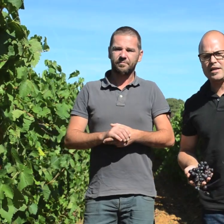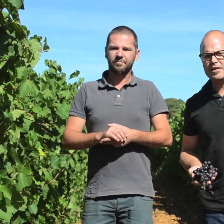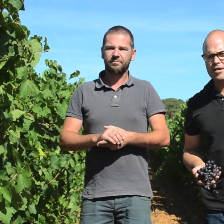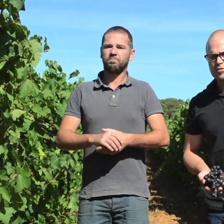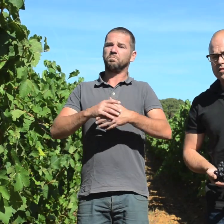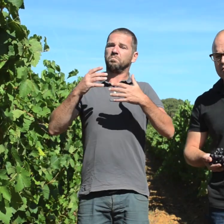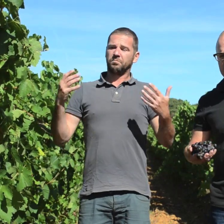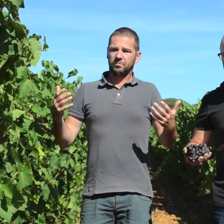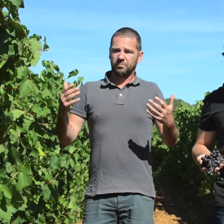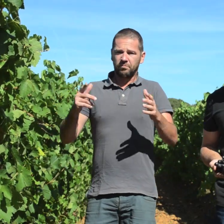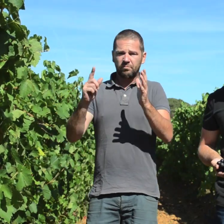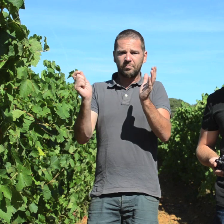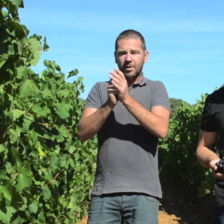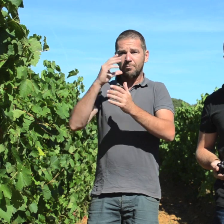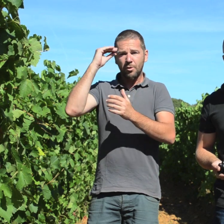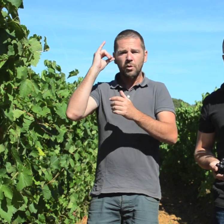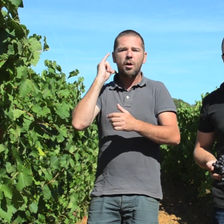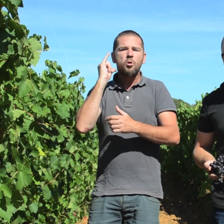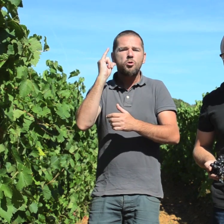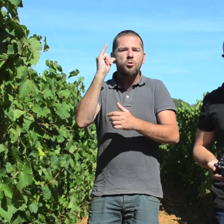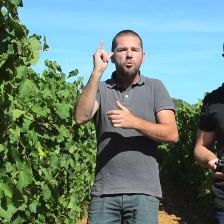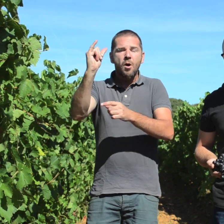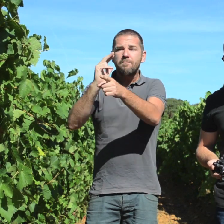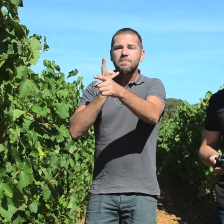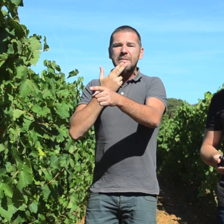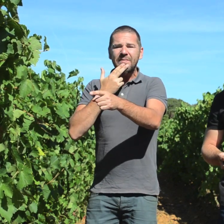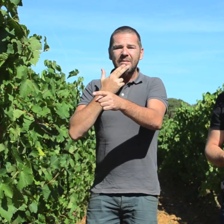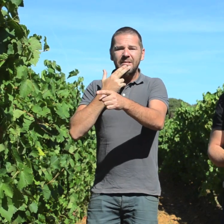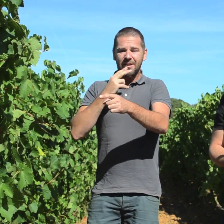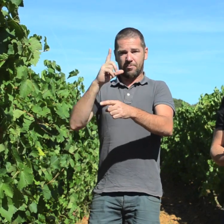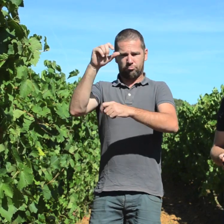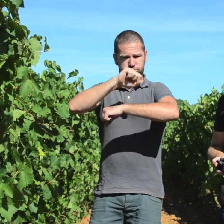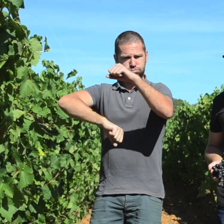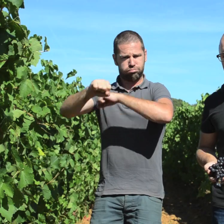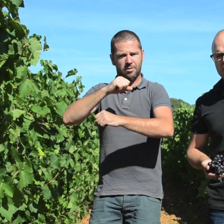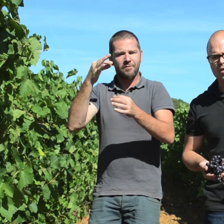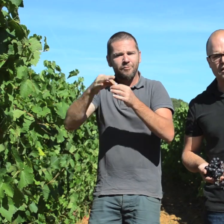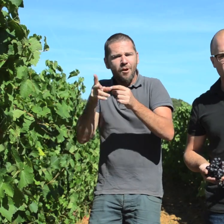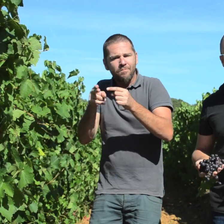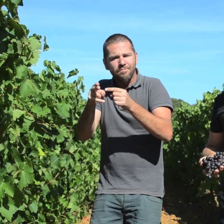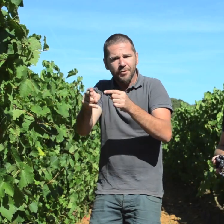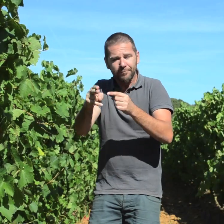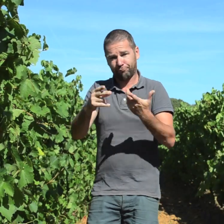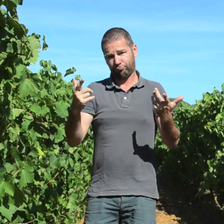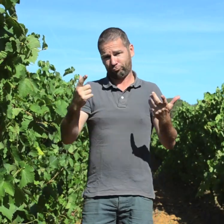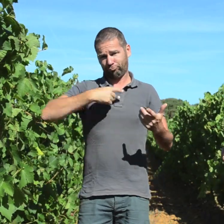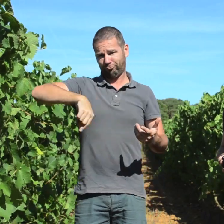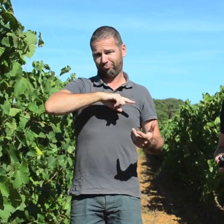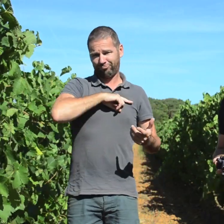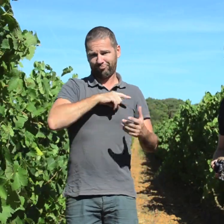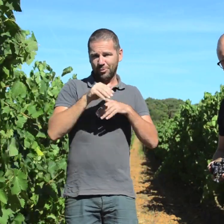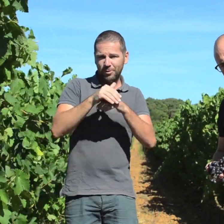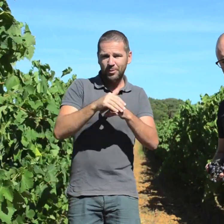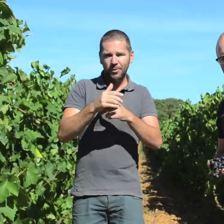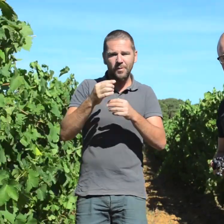Alors en attendant cette maturité optimale, le début de vendange et le déroulement des vendanges, nous on va continuer à déguster des raisins